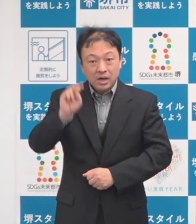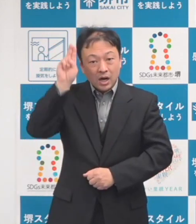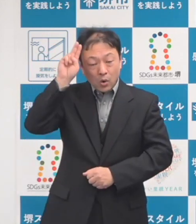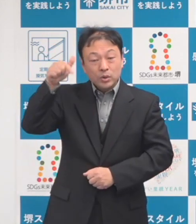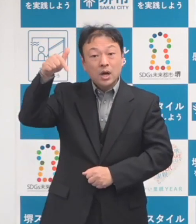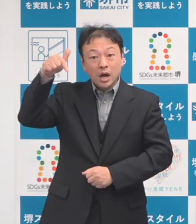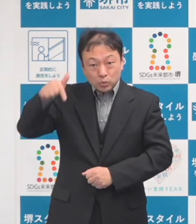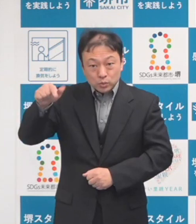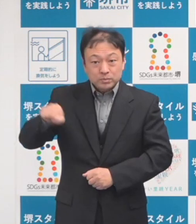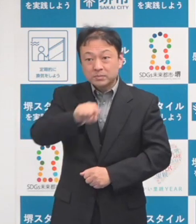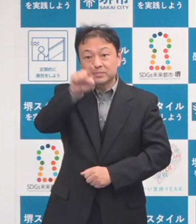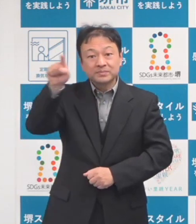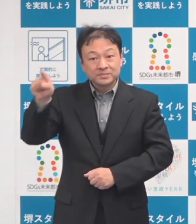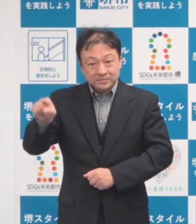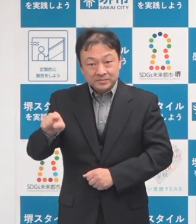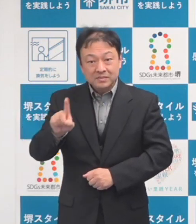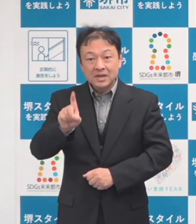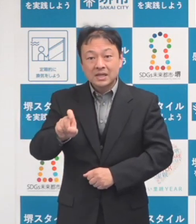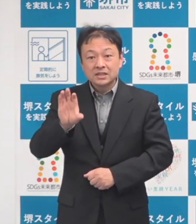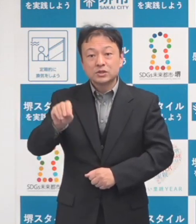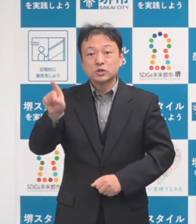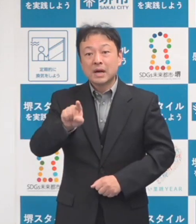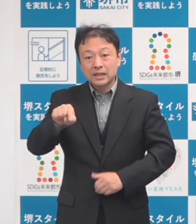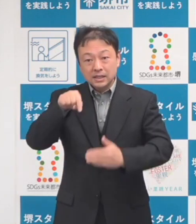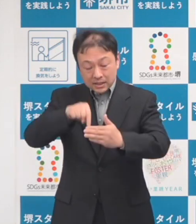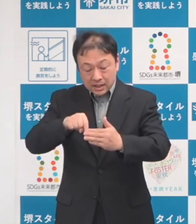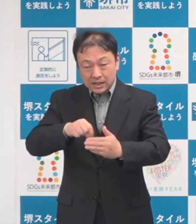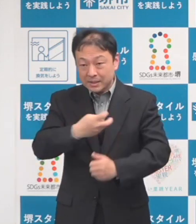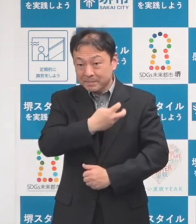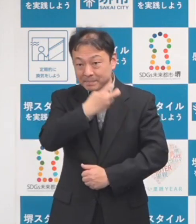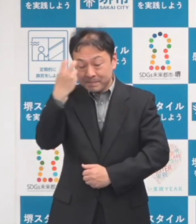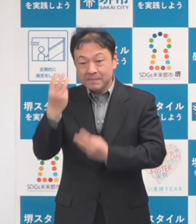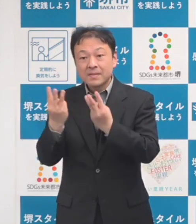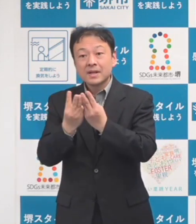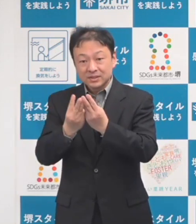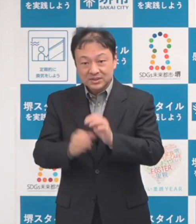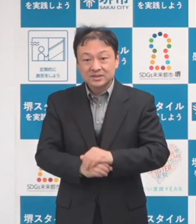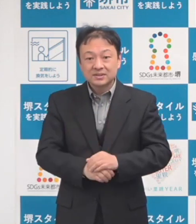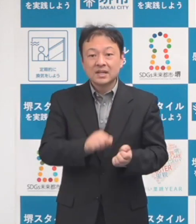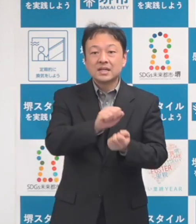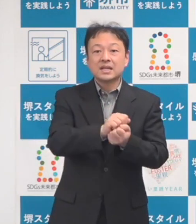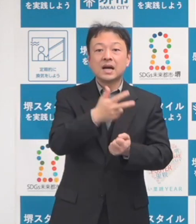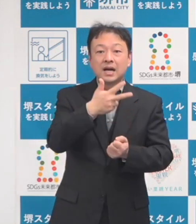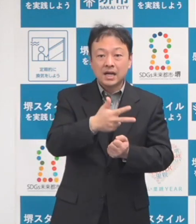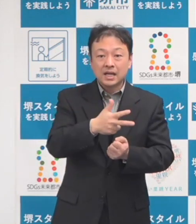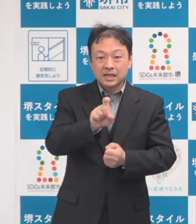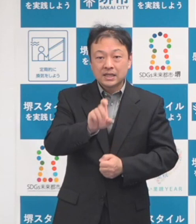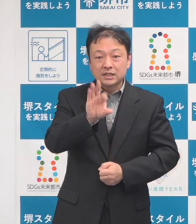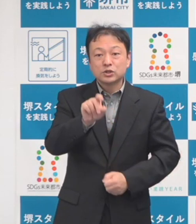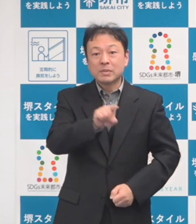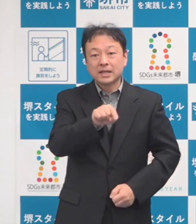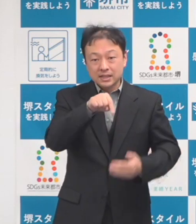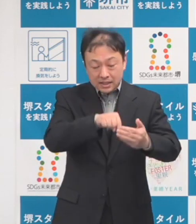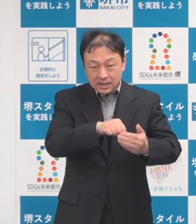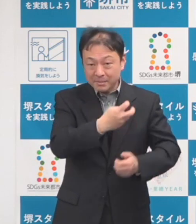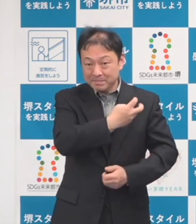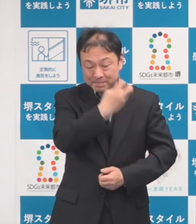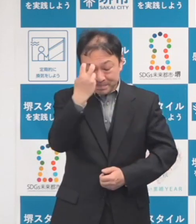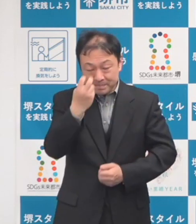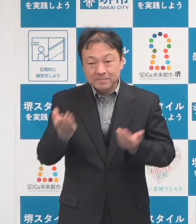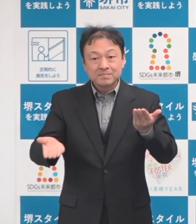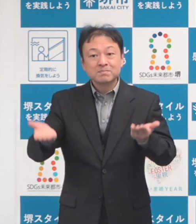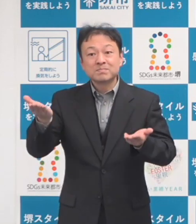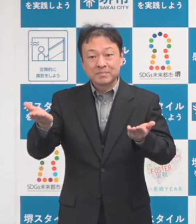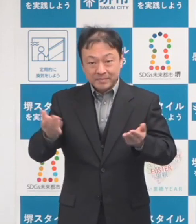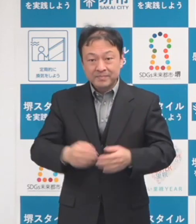全体の10万人あたりの新規陽性者数と、そして堺市の10万人あたりの新規陽性者数の比較を